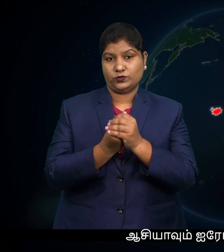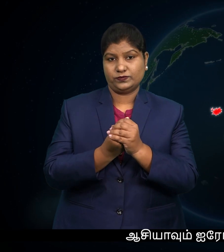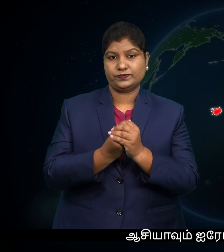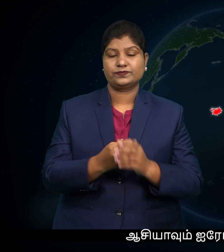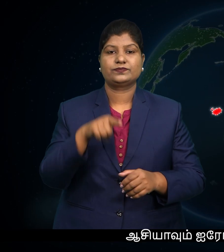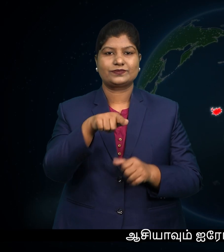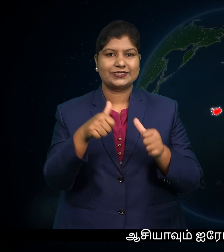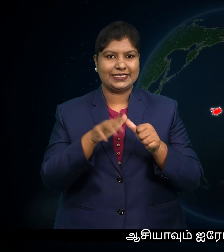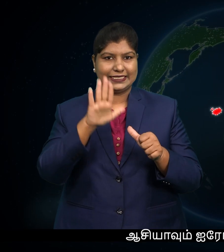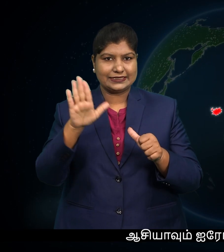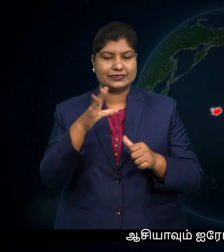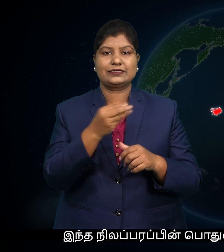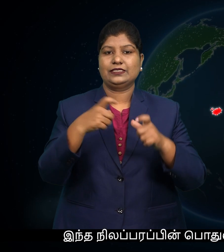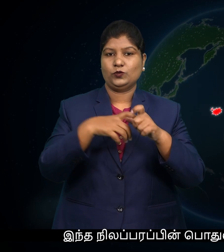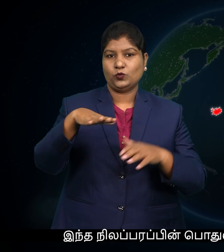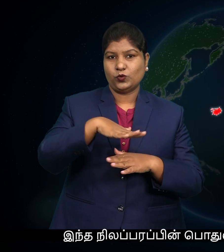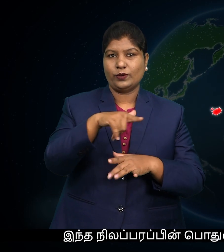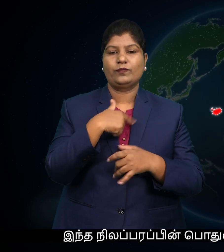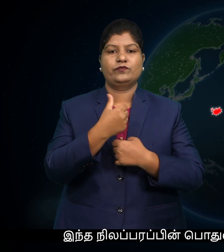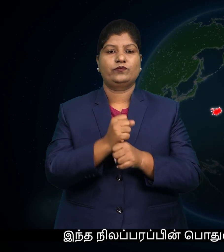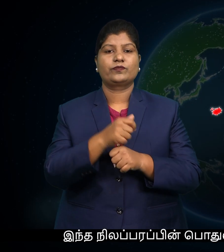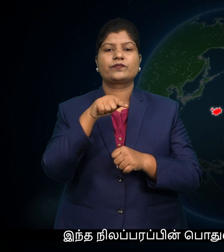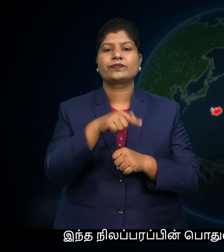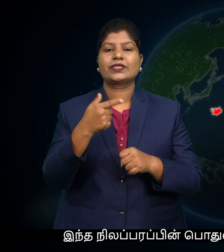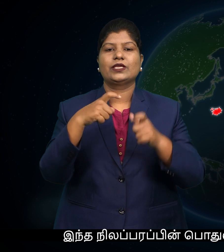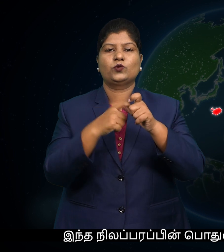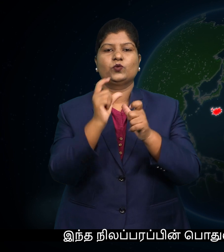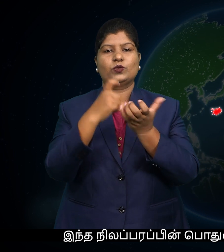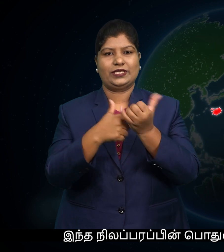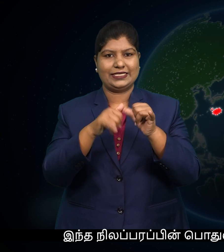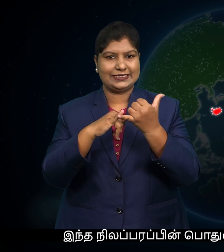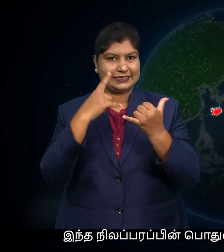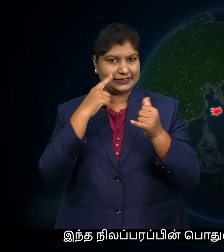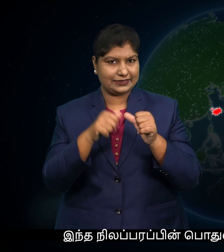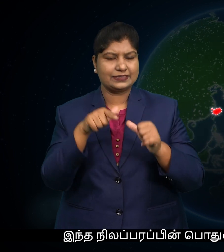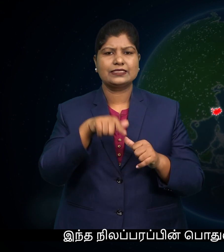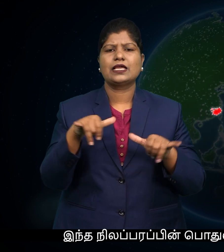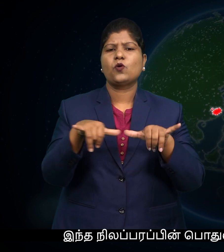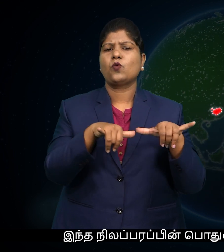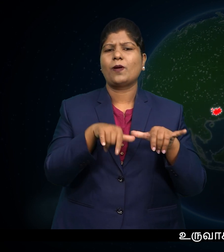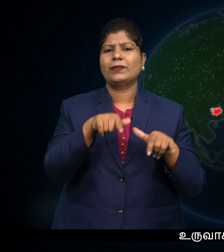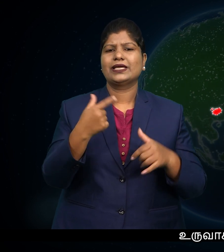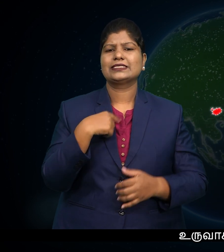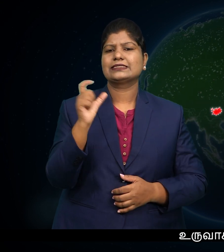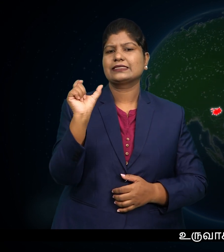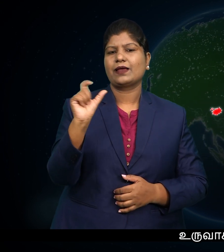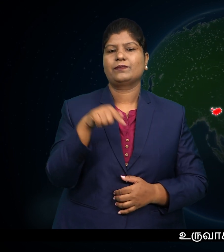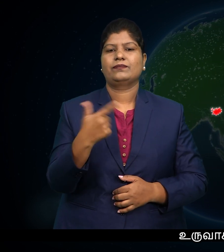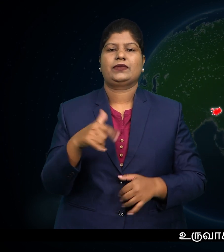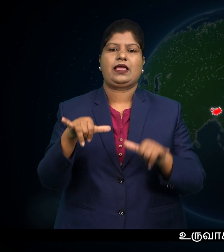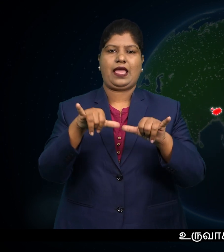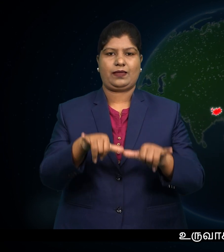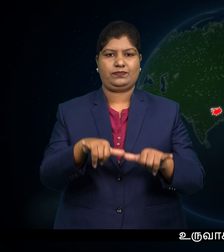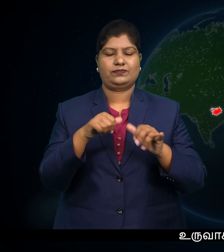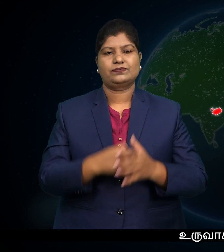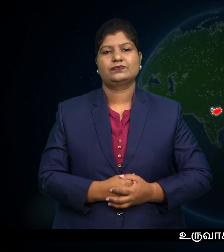ஆசியாவும் ஐரோப்பாவும் இணைந்து இந்த நிலப்பரப்பின் பொதுவான சொல்லான யுரேசியாவை உருவாக்குகின்றன.